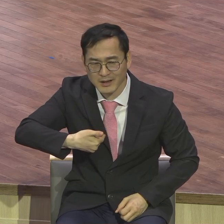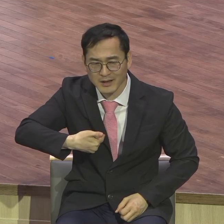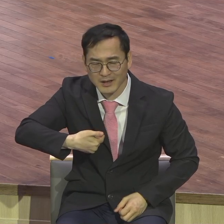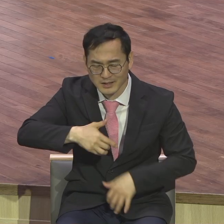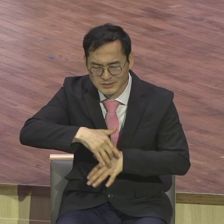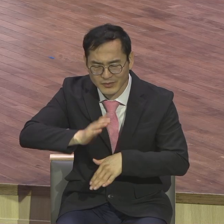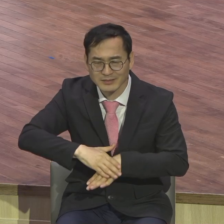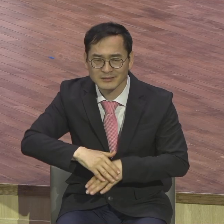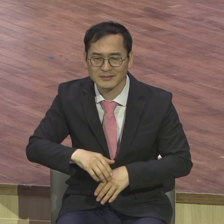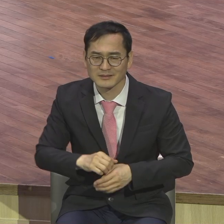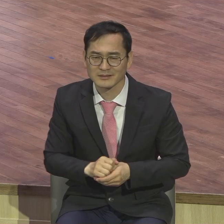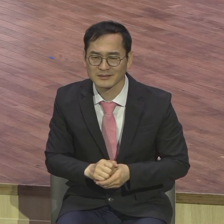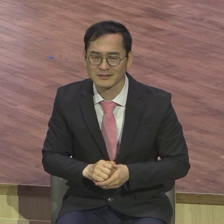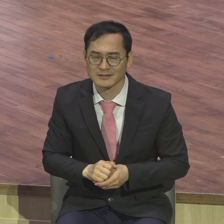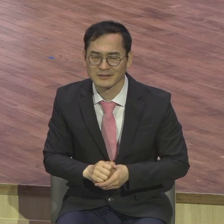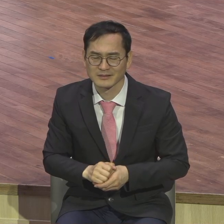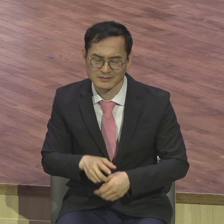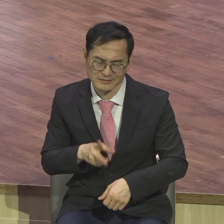인정을 안해요 자기를.